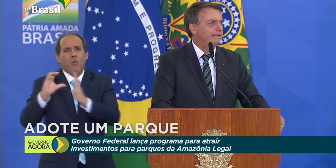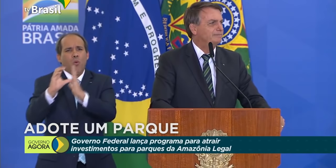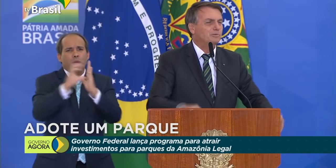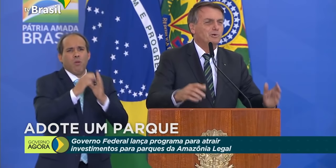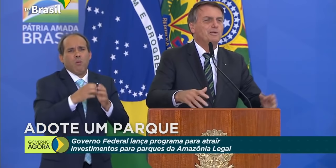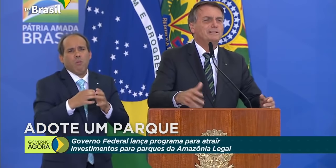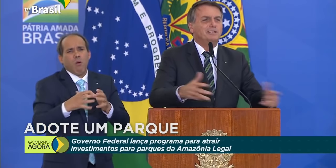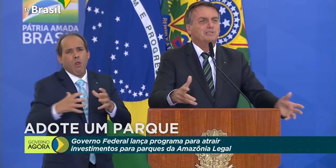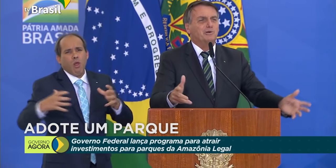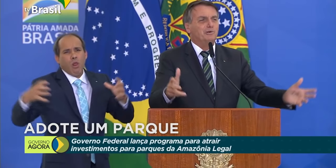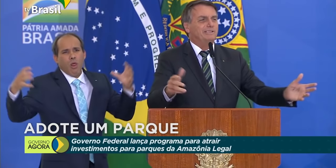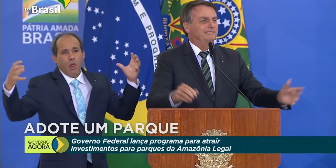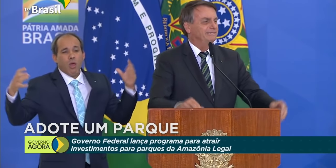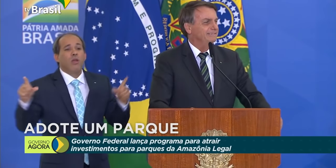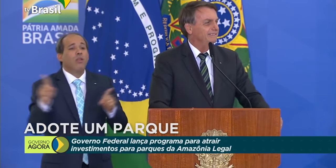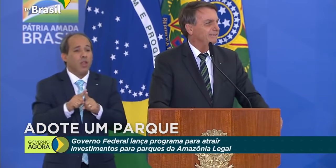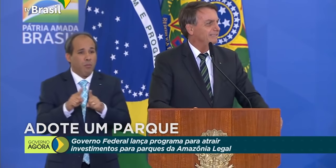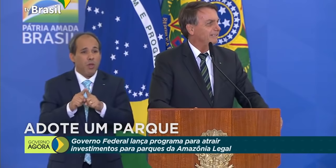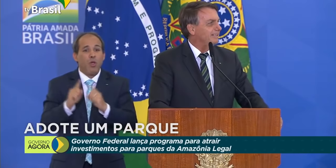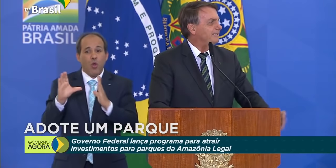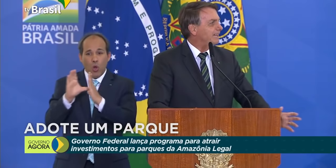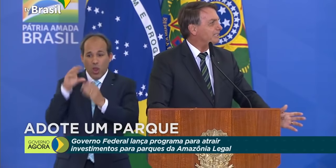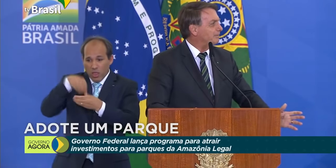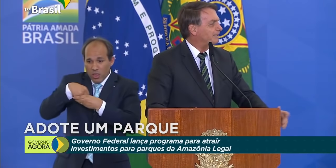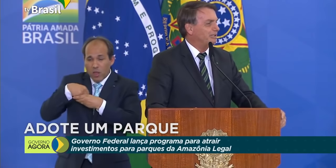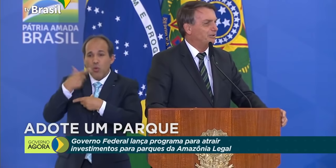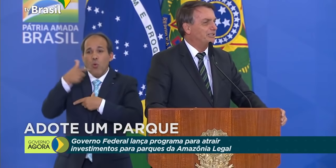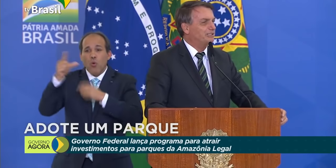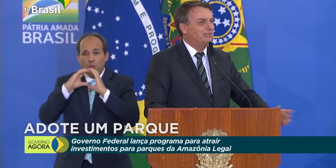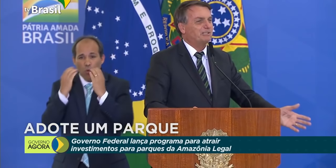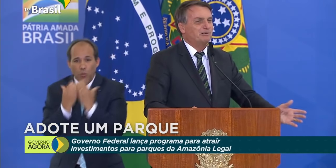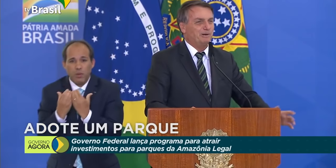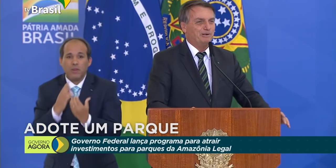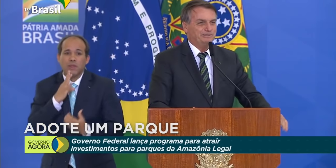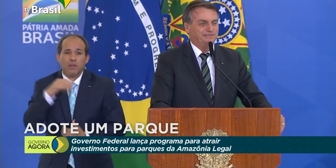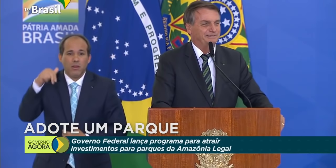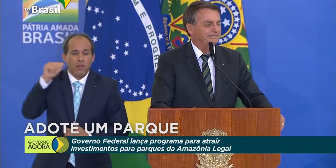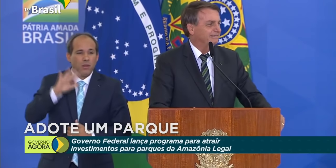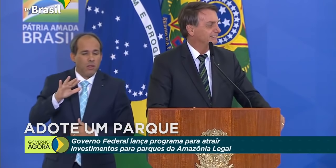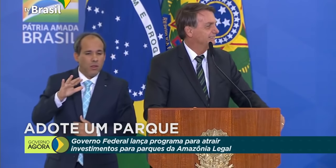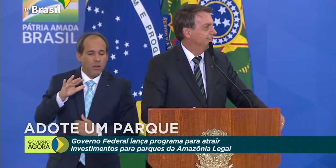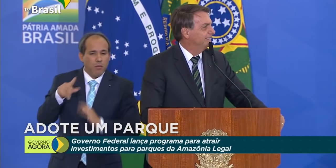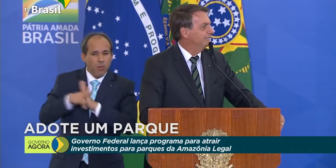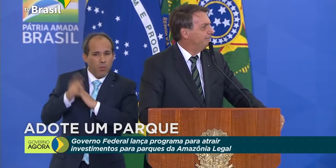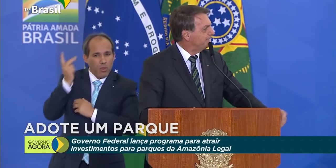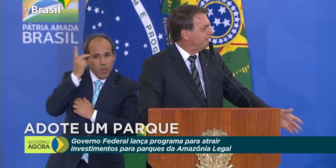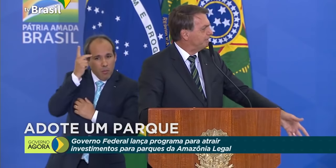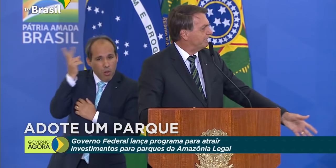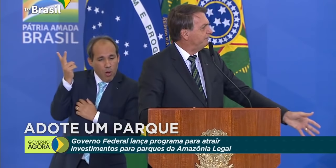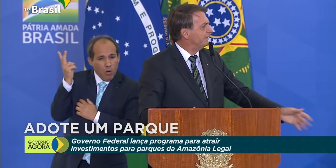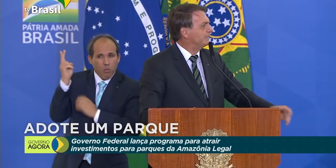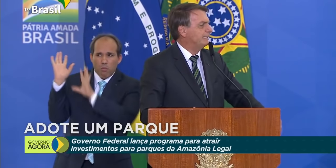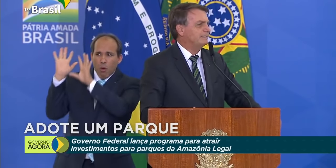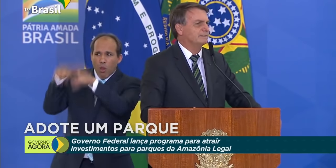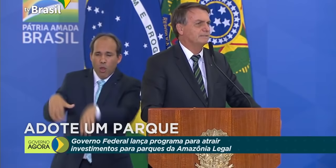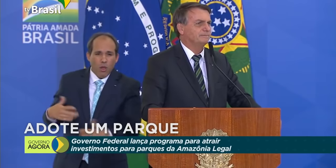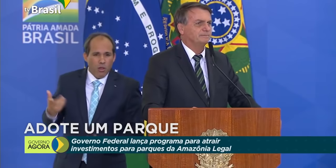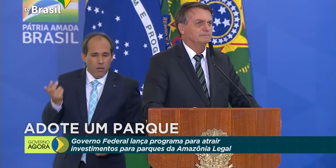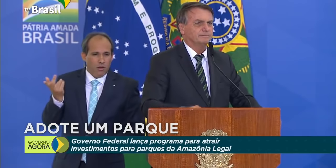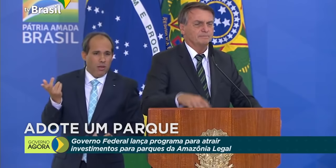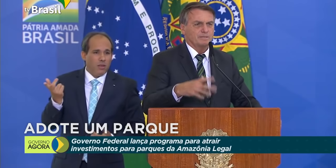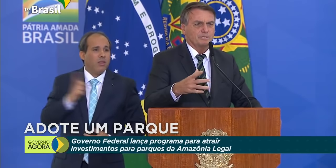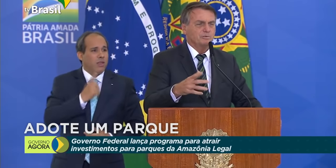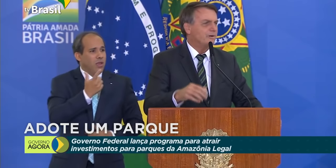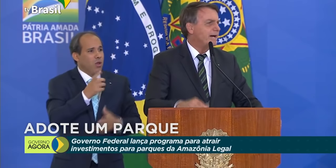e até coluna dentro de colônia a cidade que mais tem nordestina São Paulo e nós temos aqui o